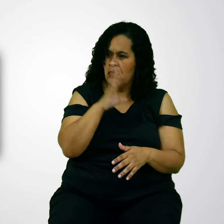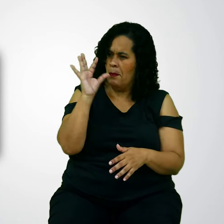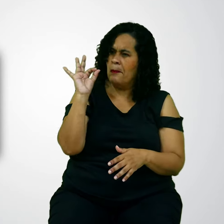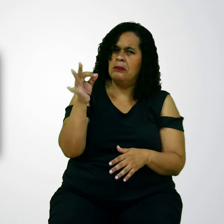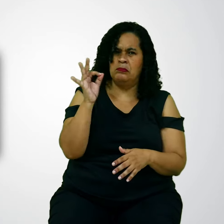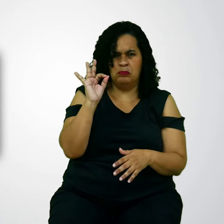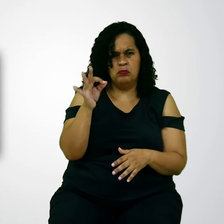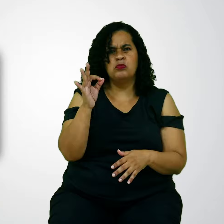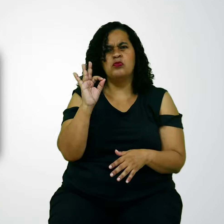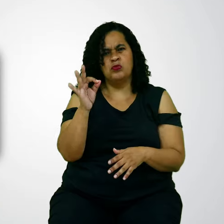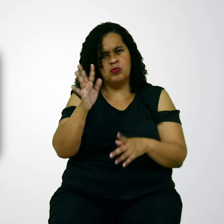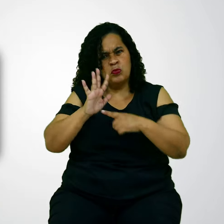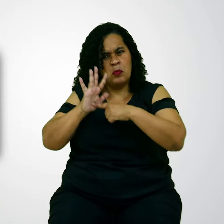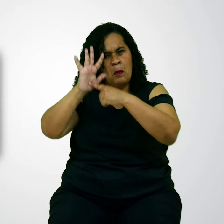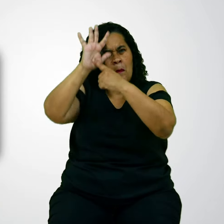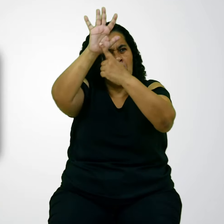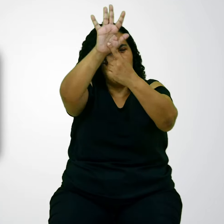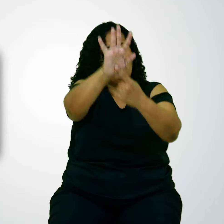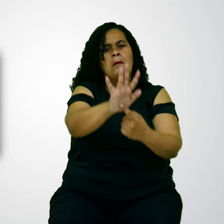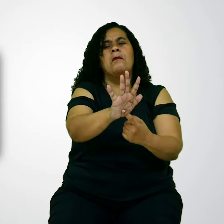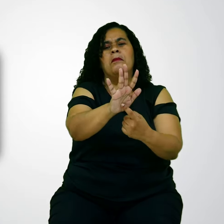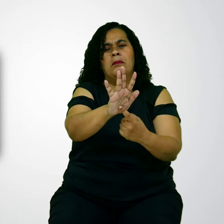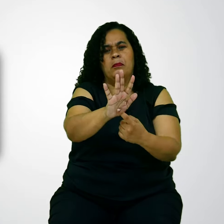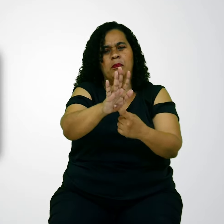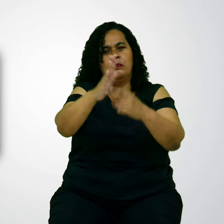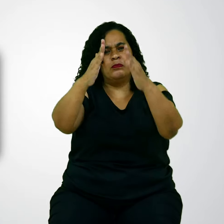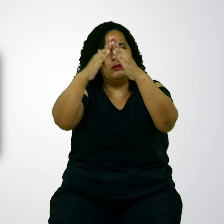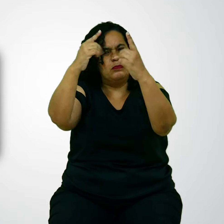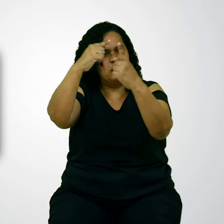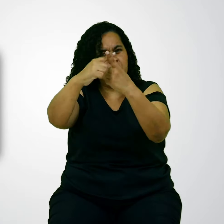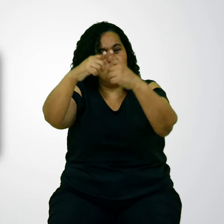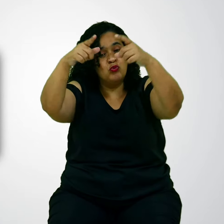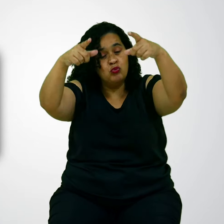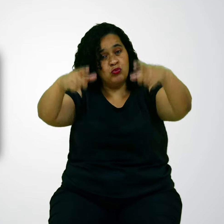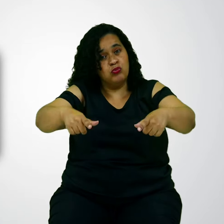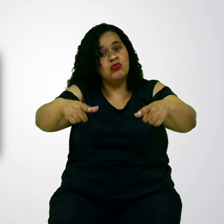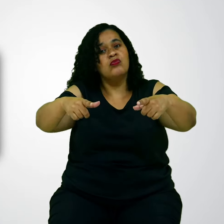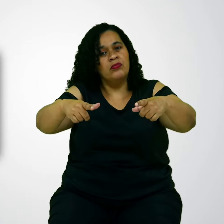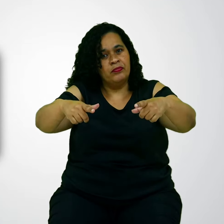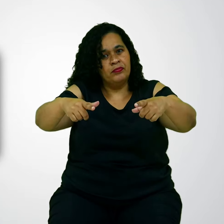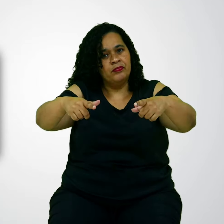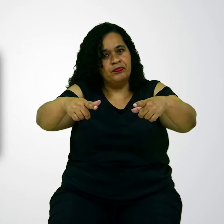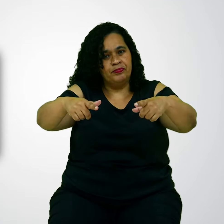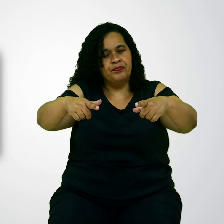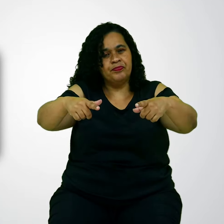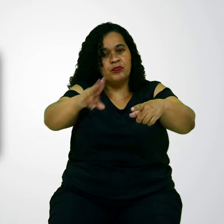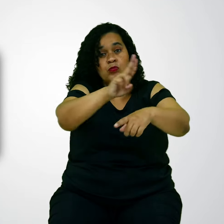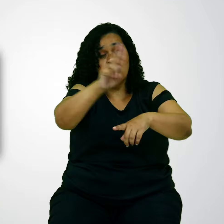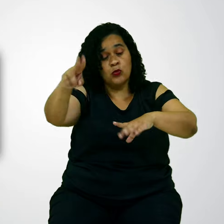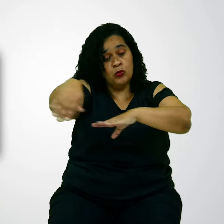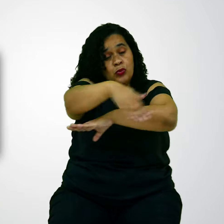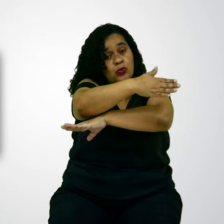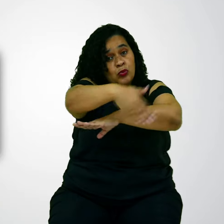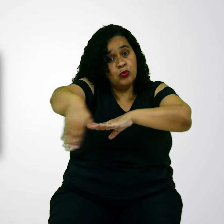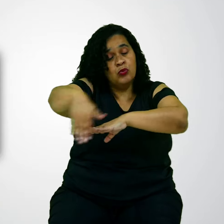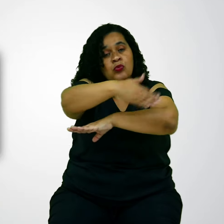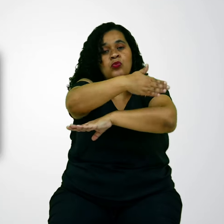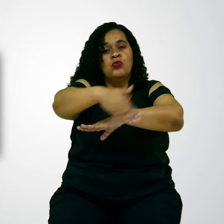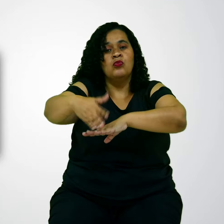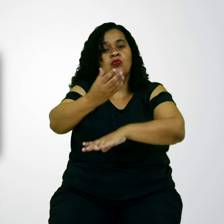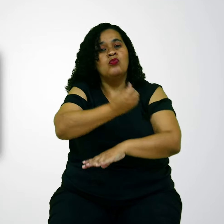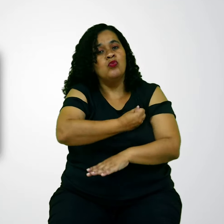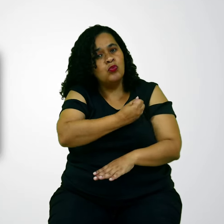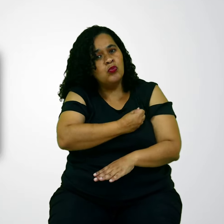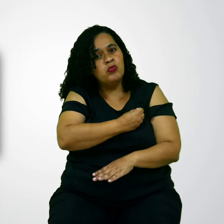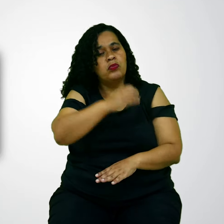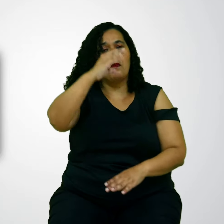visível, a igreja onde ela tem um endereço, mas ela também ela tem o CNPJ, ela tem o endereço, ela